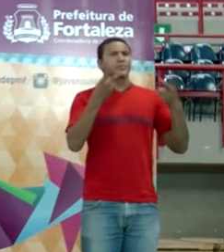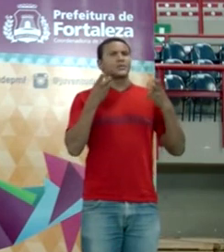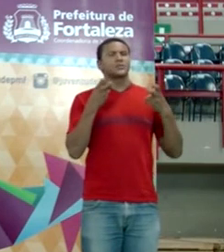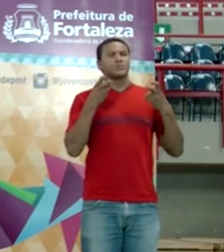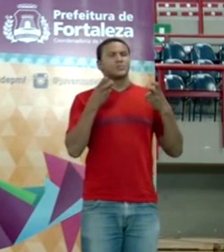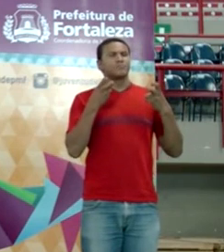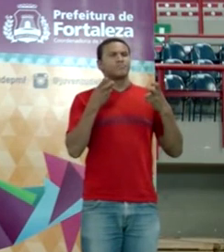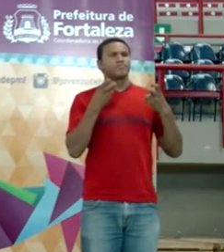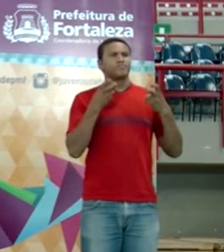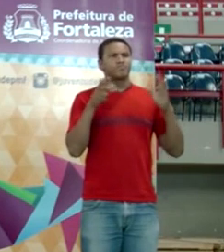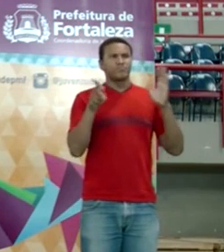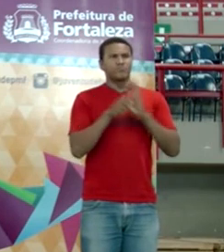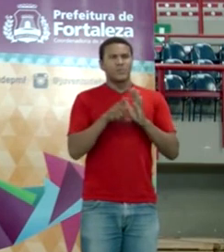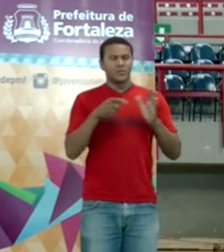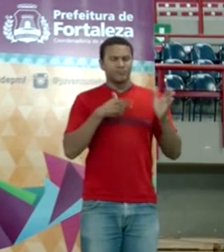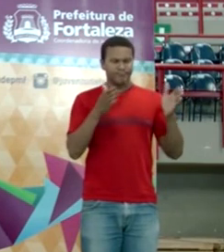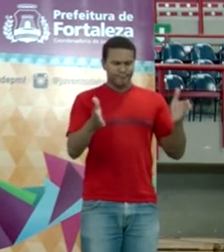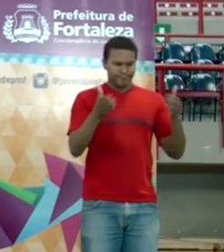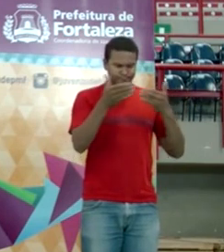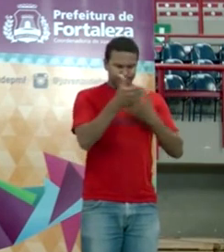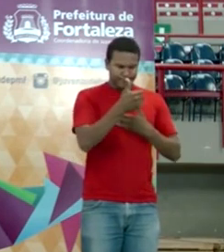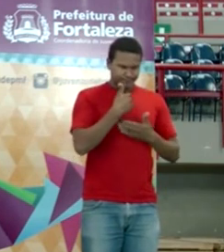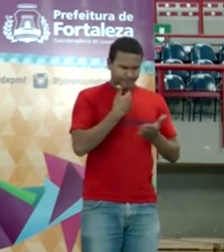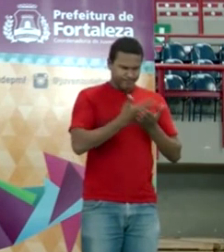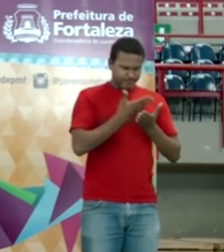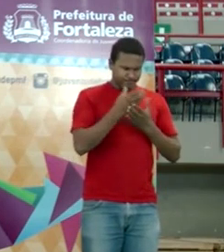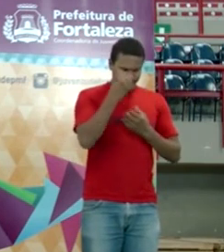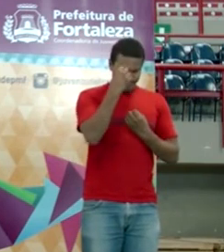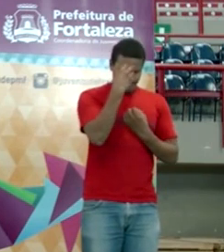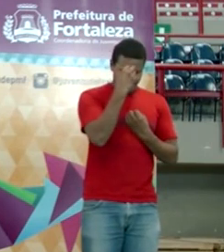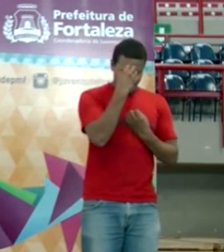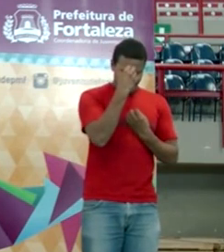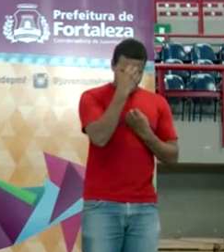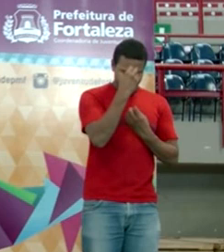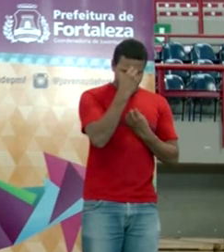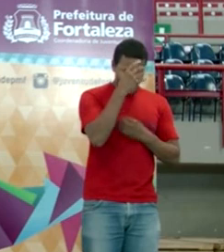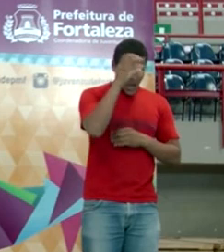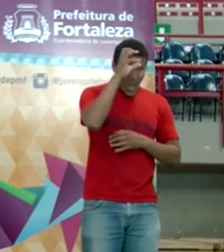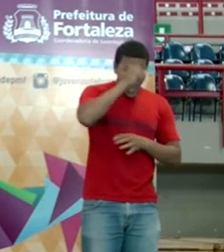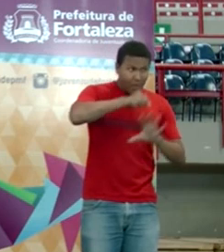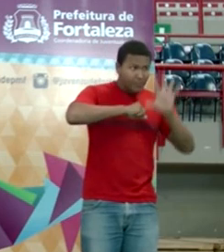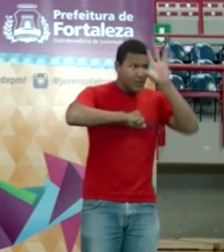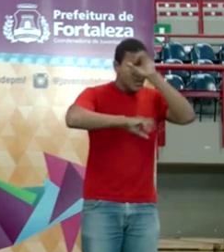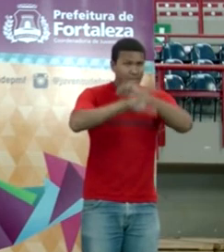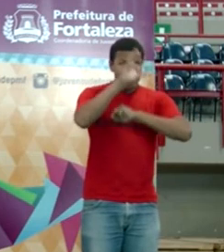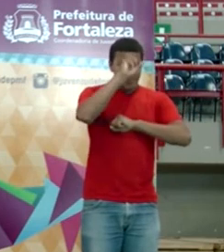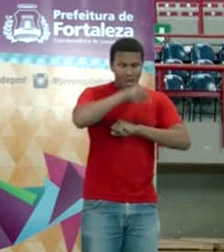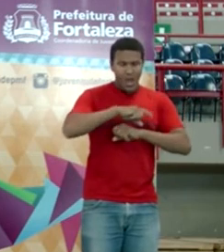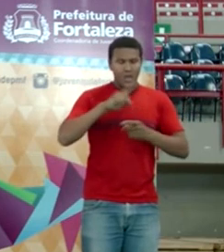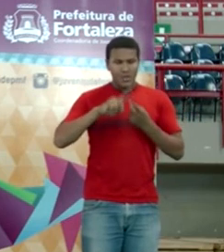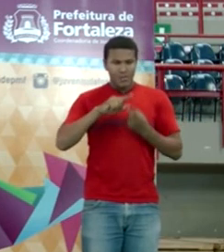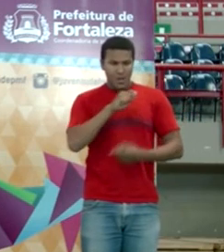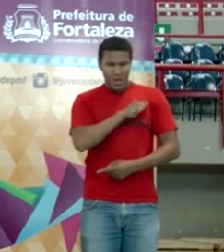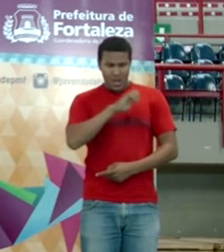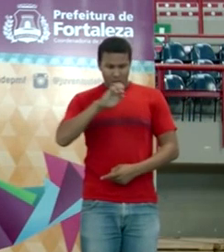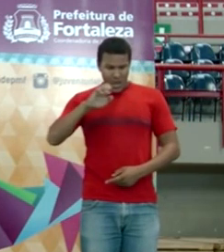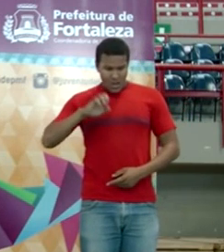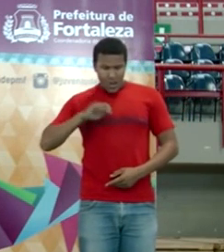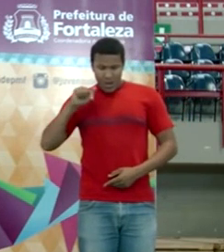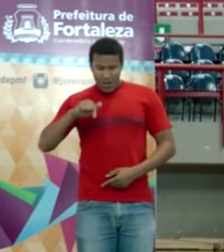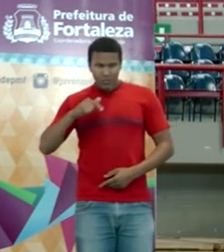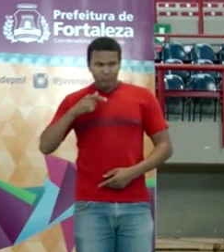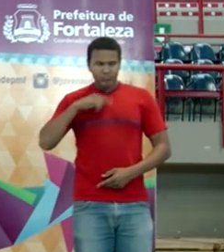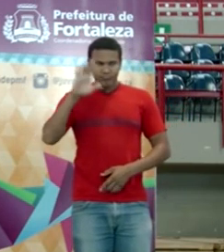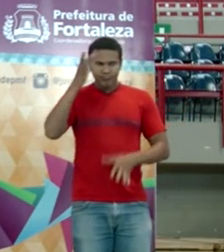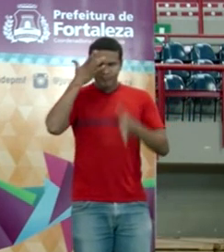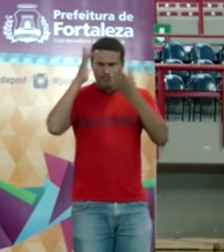relação ao que nós aprendemos em sala de aula e o que nós estamos trabalhando aqui no Academia Enem, para que a gente possa